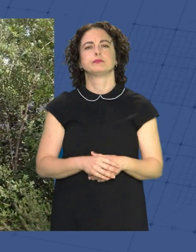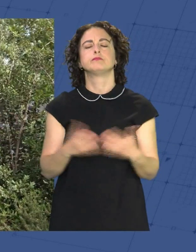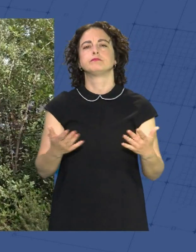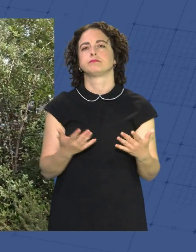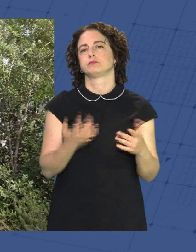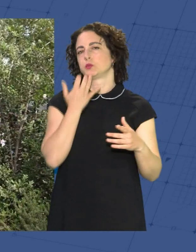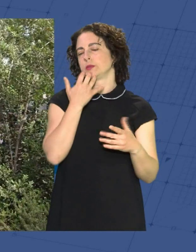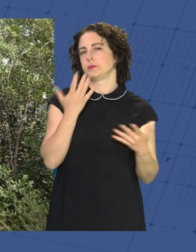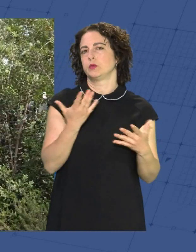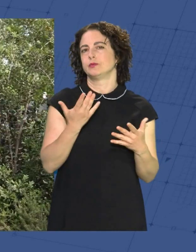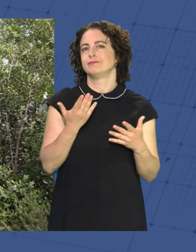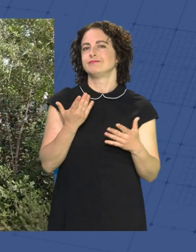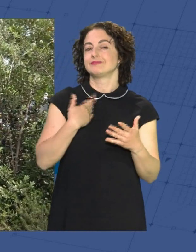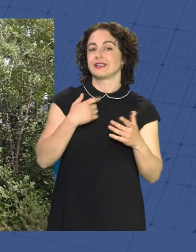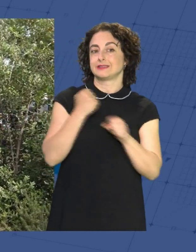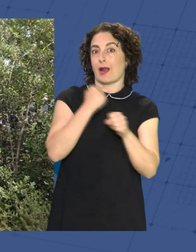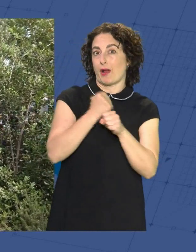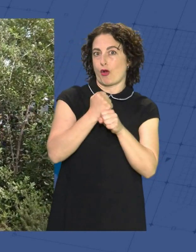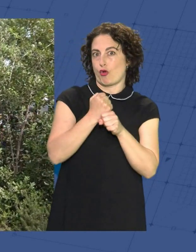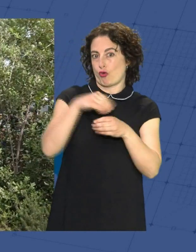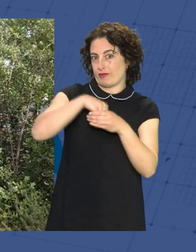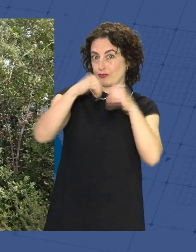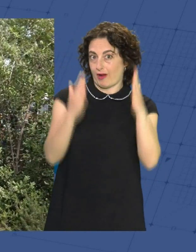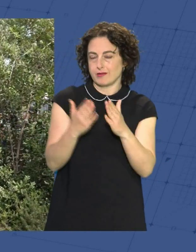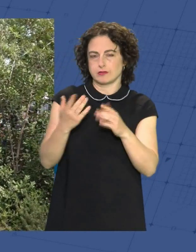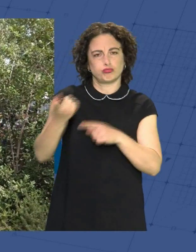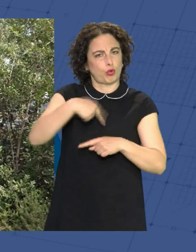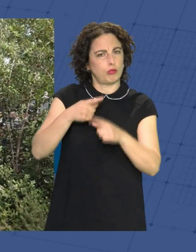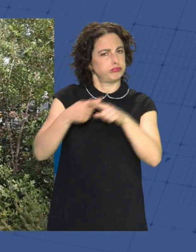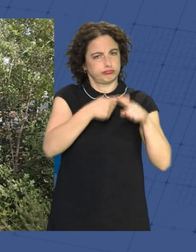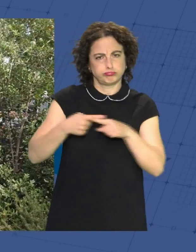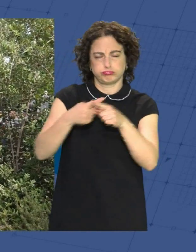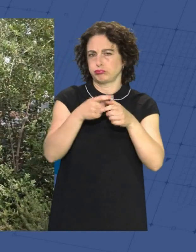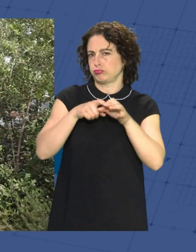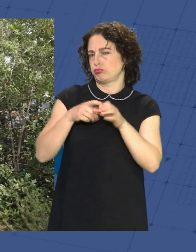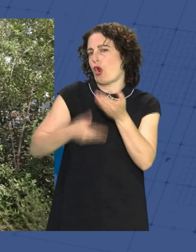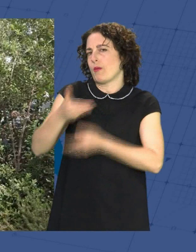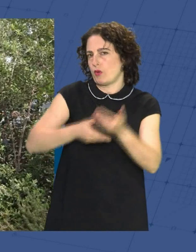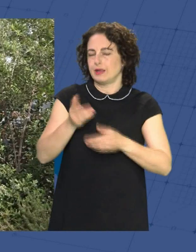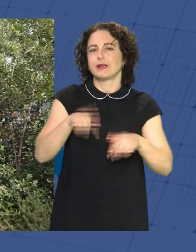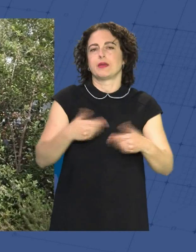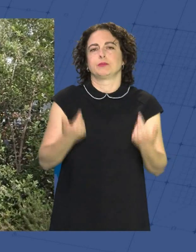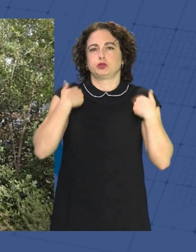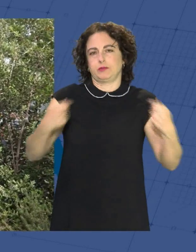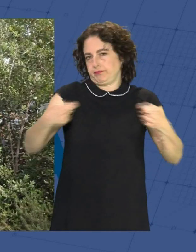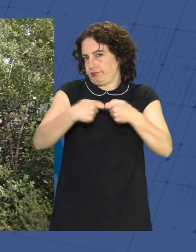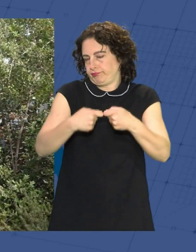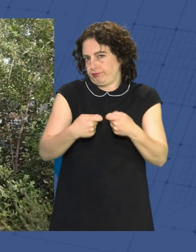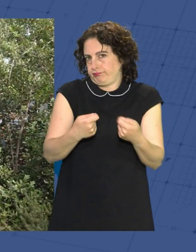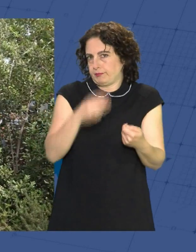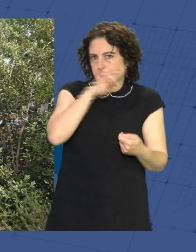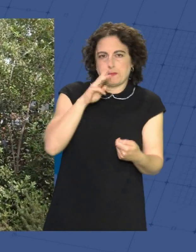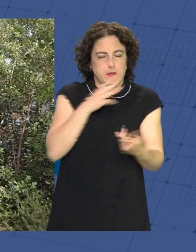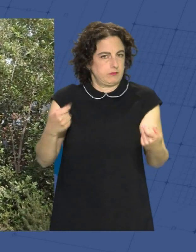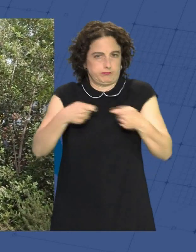es el intercambiar las tareas domésticas y que todos participen en ellas y por supuesto la corresponsabilidad que es eso y